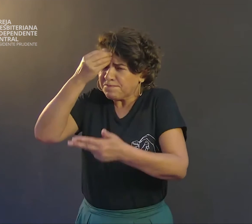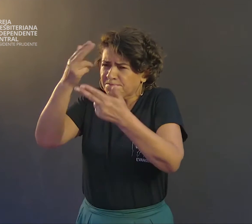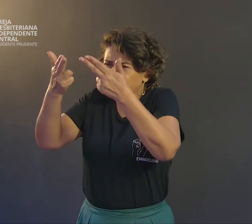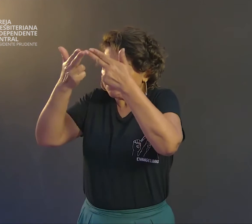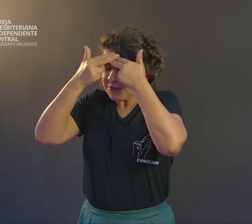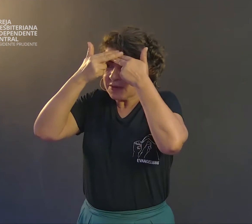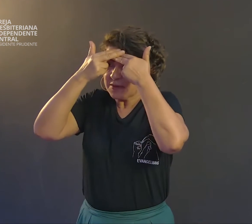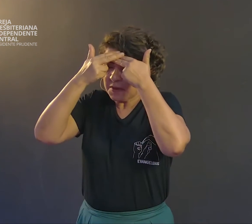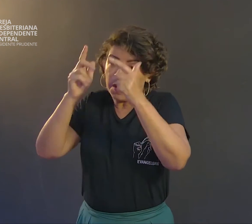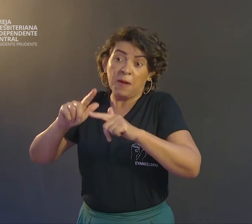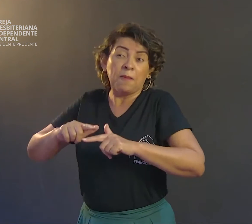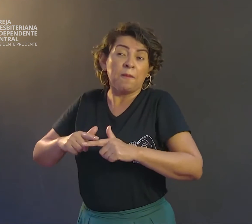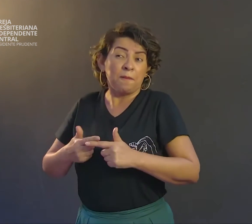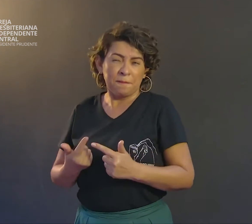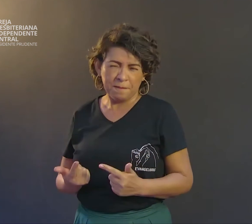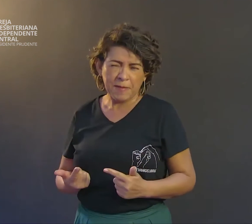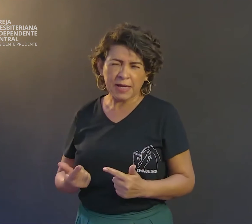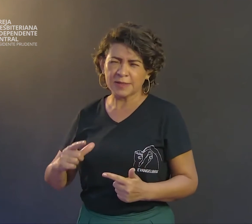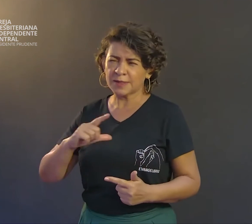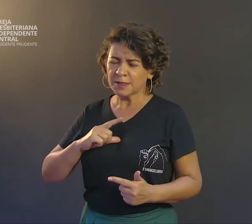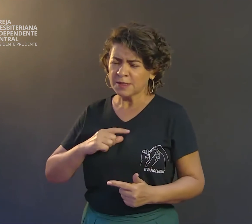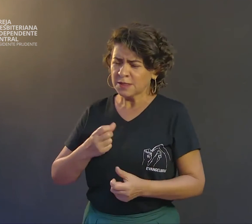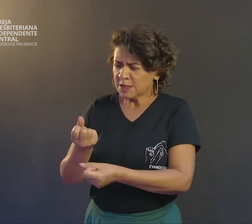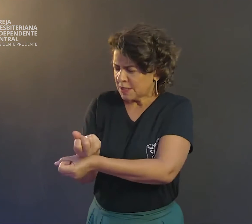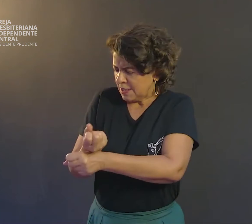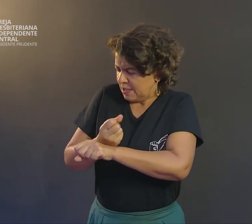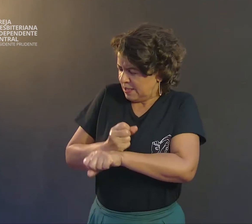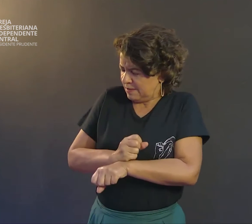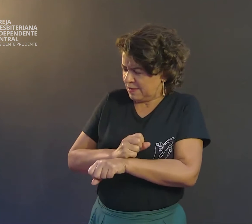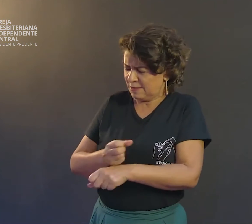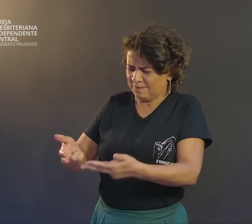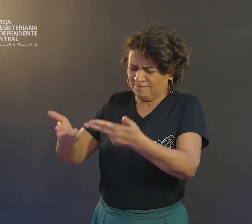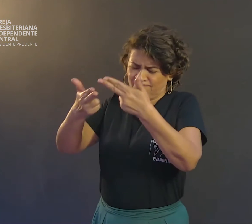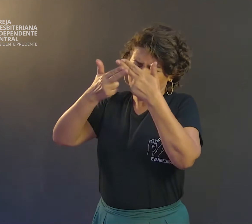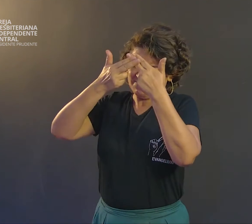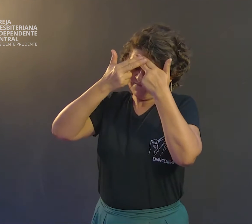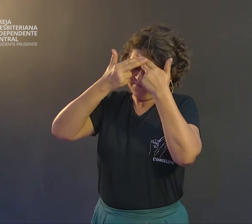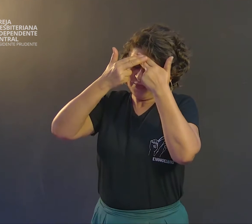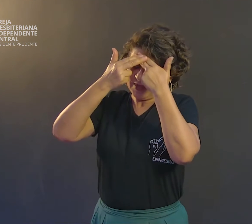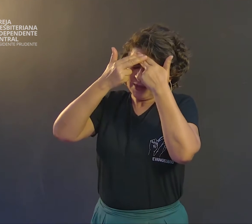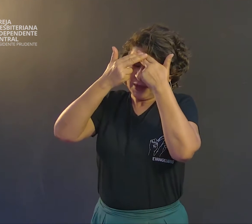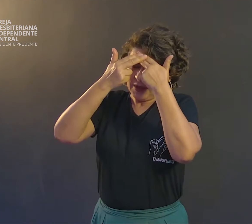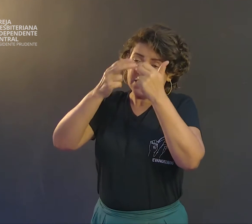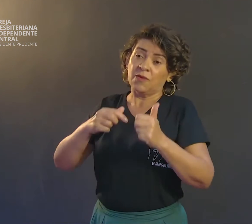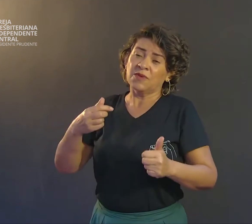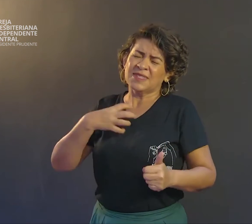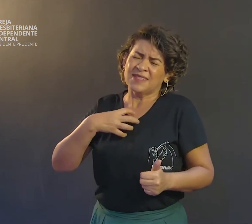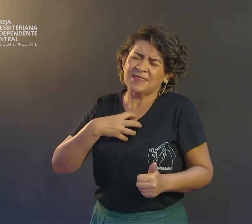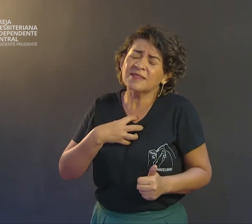mas que tem aprisionado, há uma grande probabilidade de estar debaixo